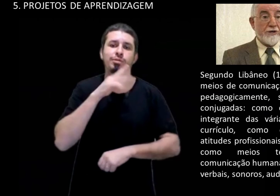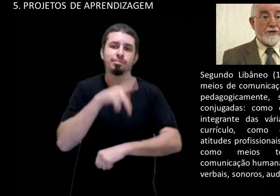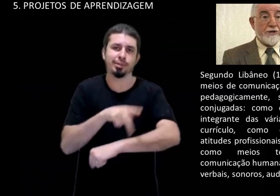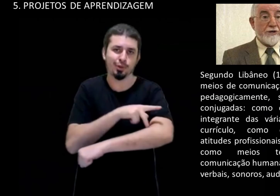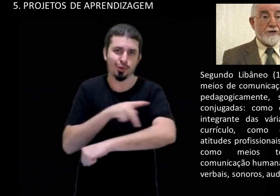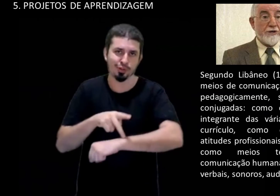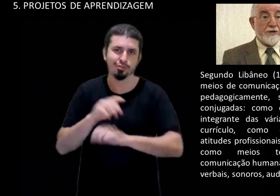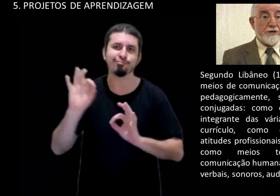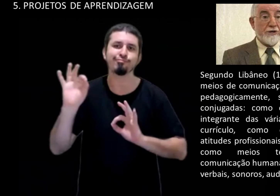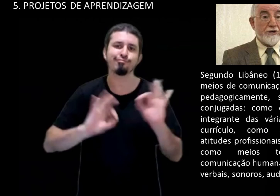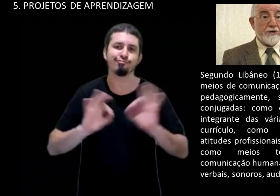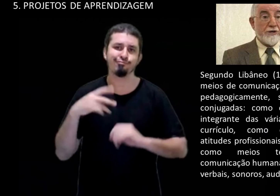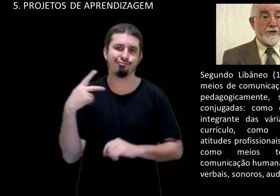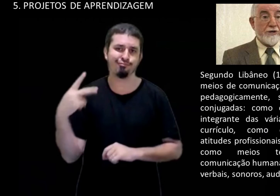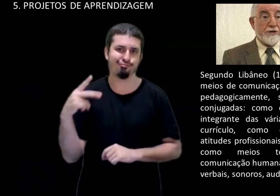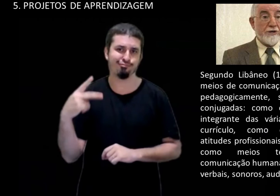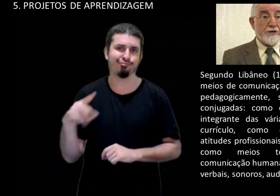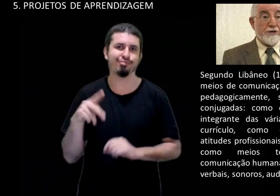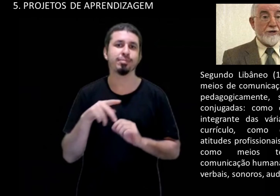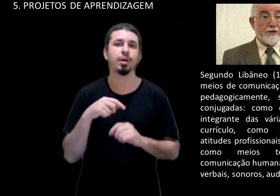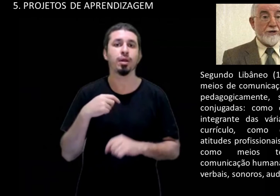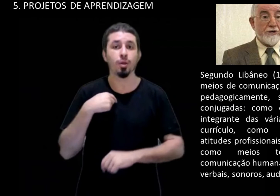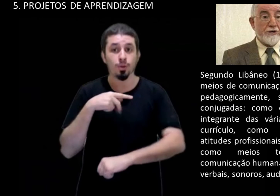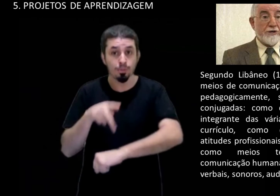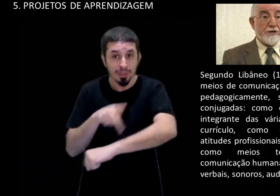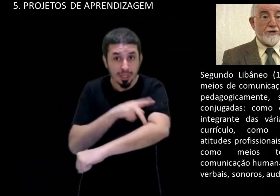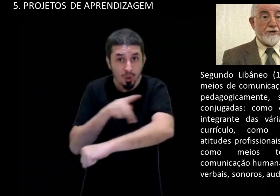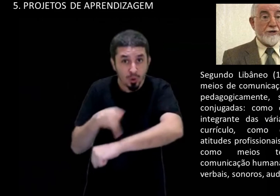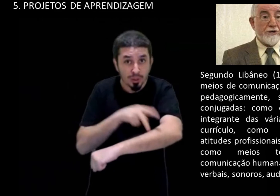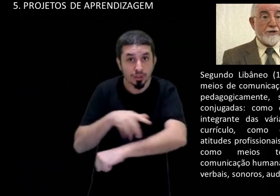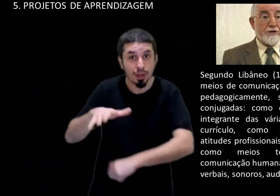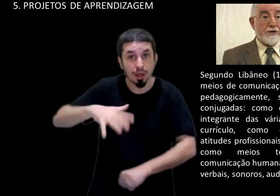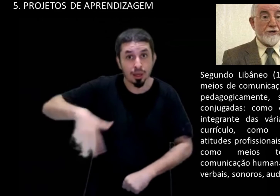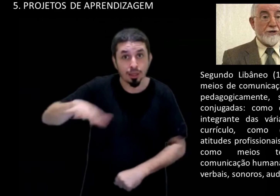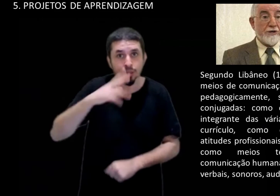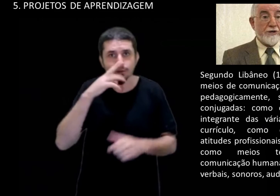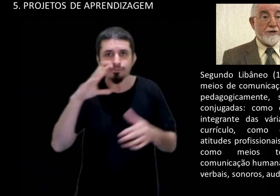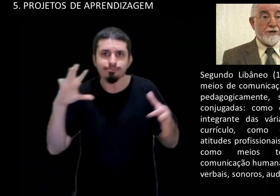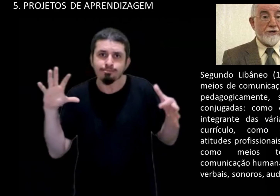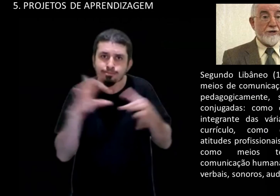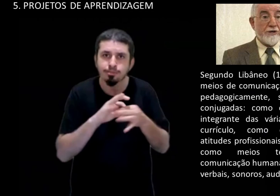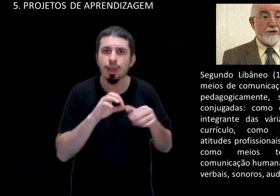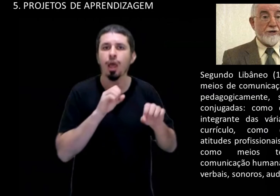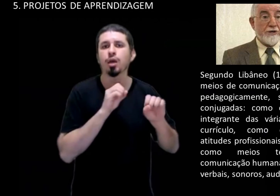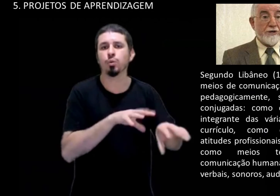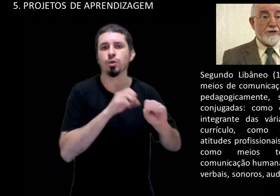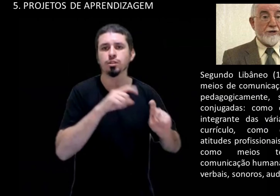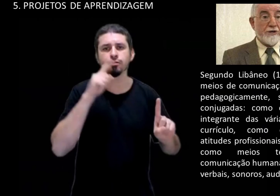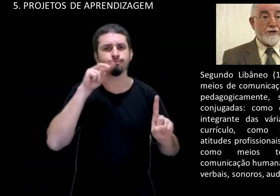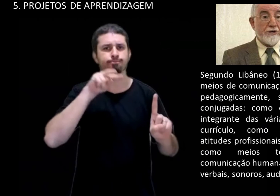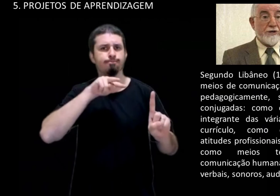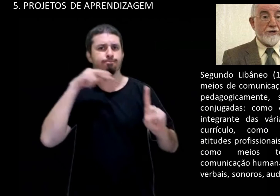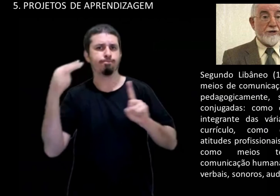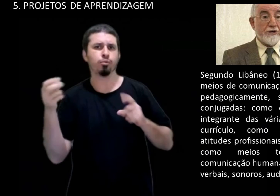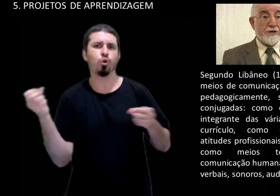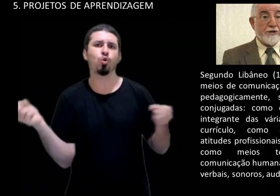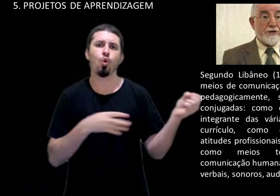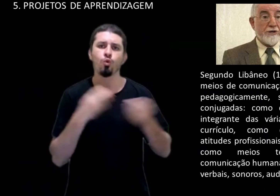primeiramente, conhecimento da determinada pedagogia de projetos. Esta postura pedagógica verteu para a educação